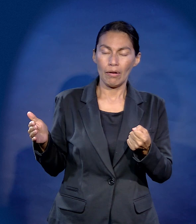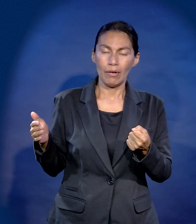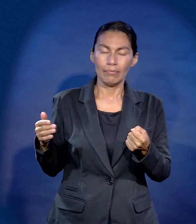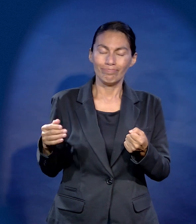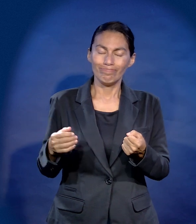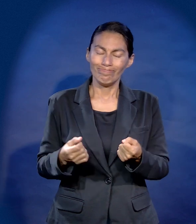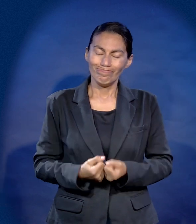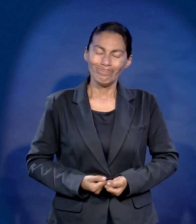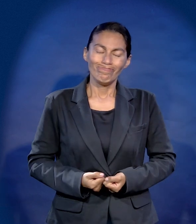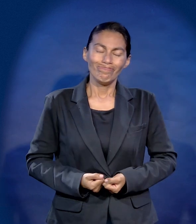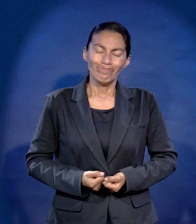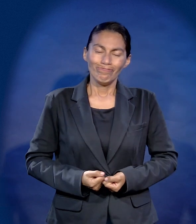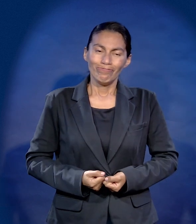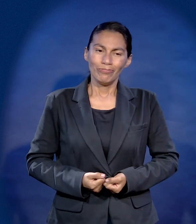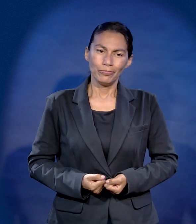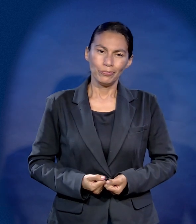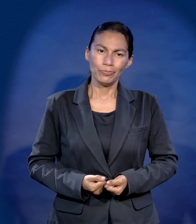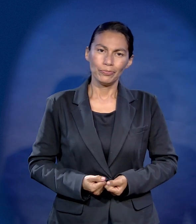El copiloto.